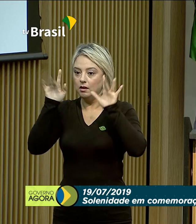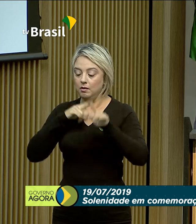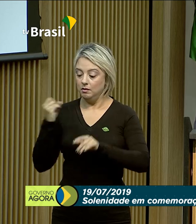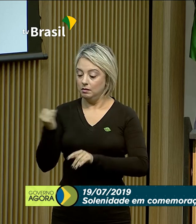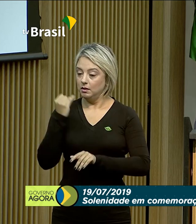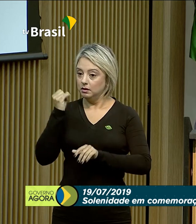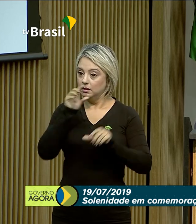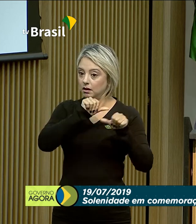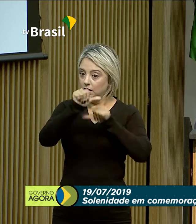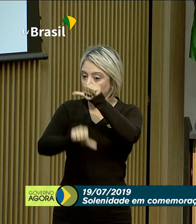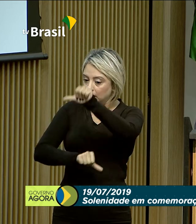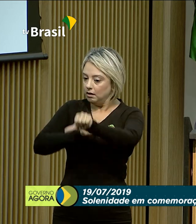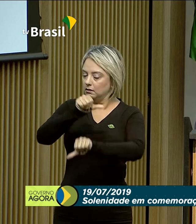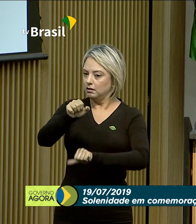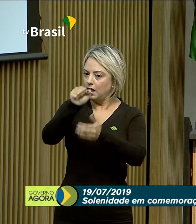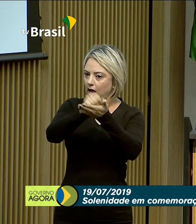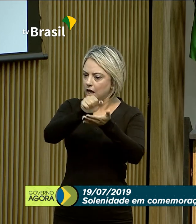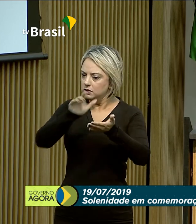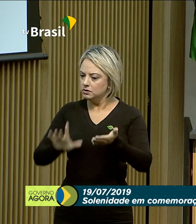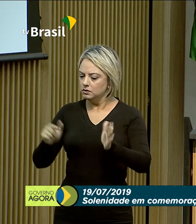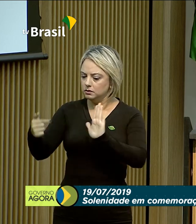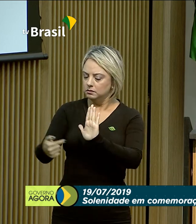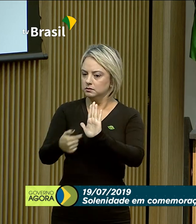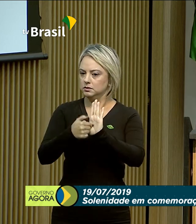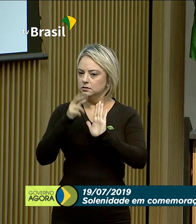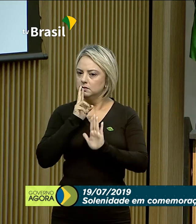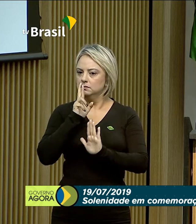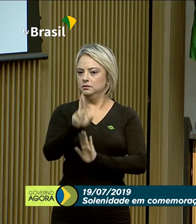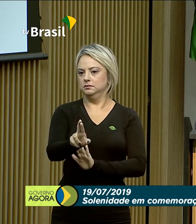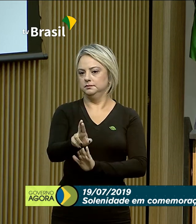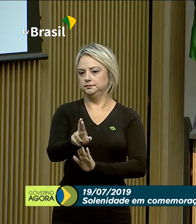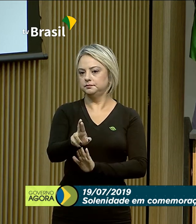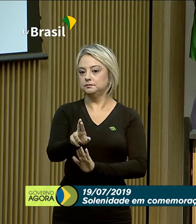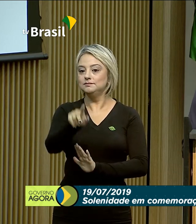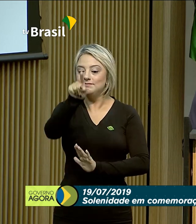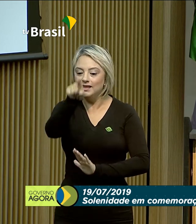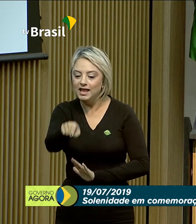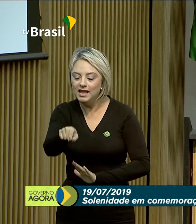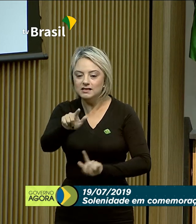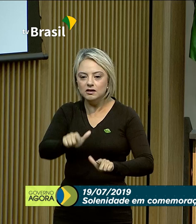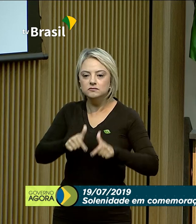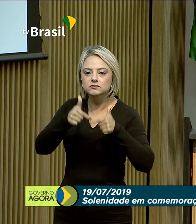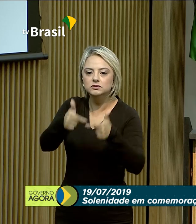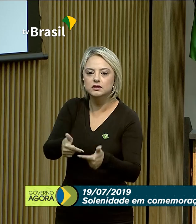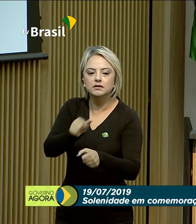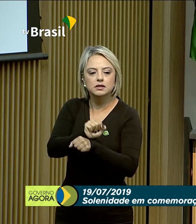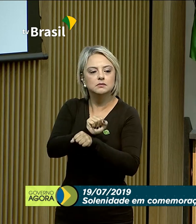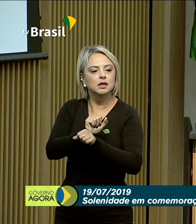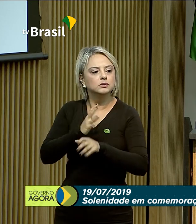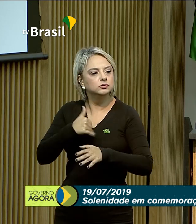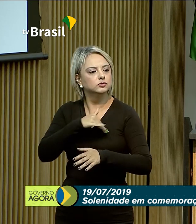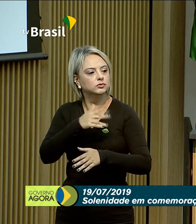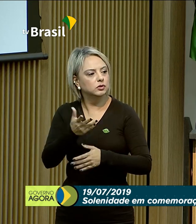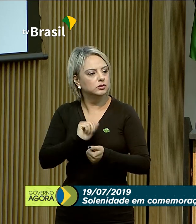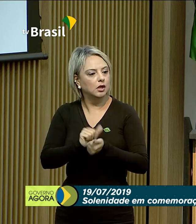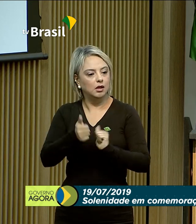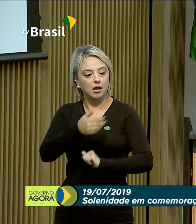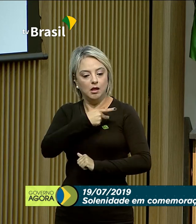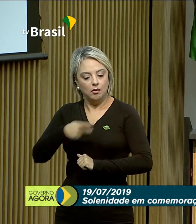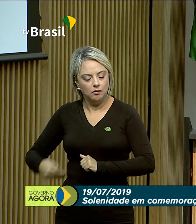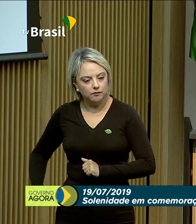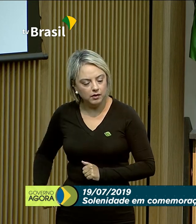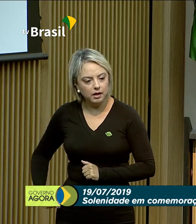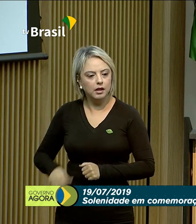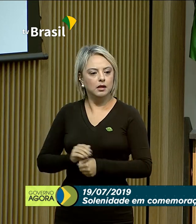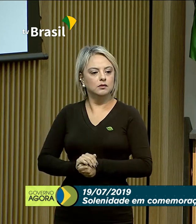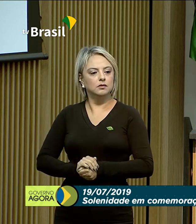Importa transformar intenções em ações e ações em resultados. É este o grande desafio que se espera de todos nós, Estado,